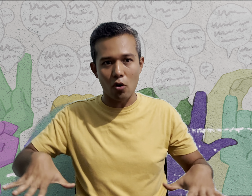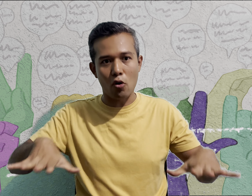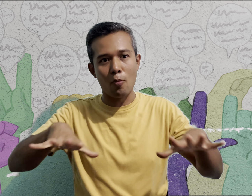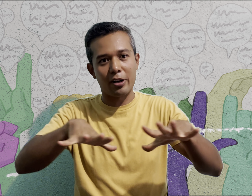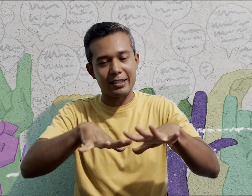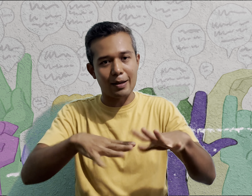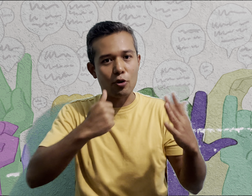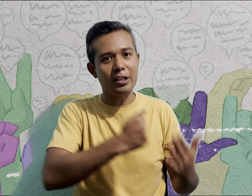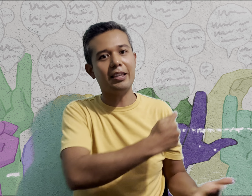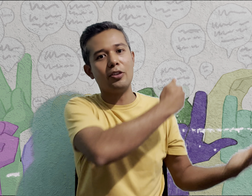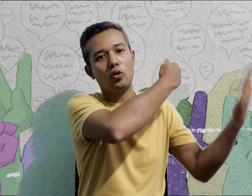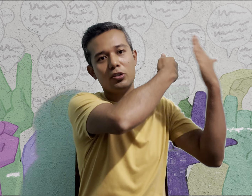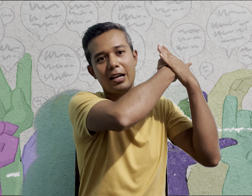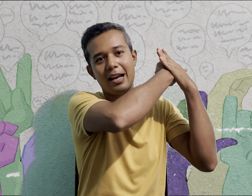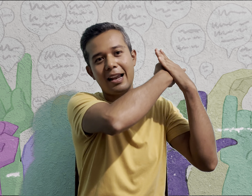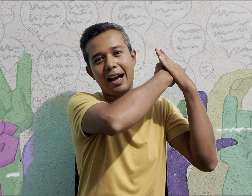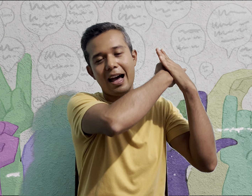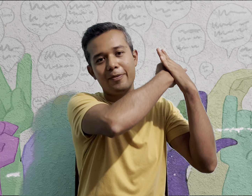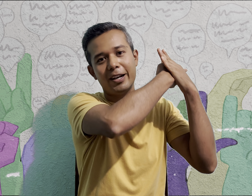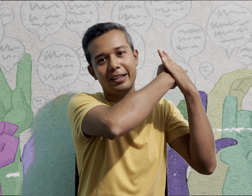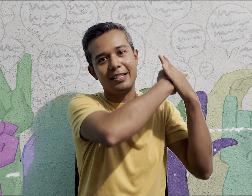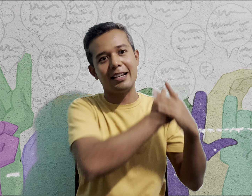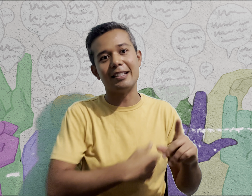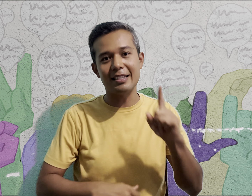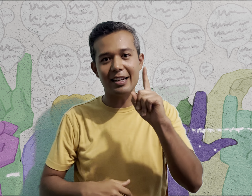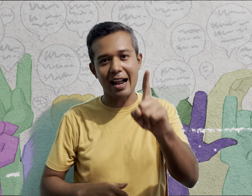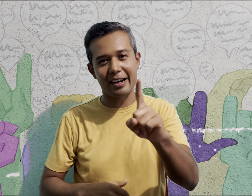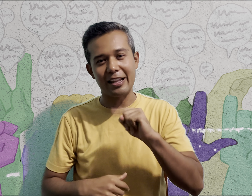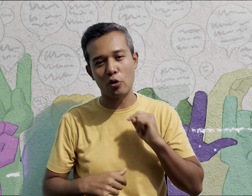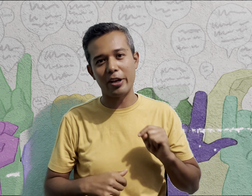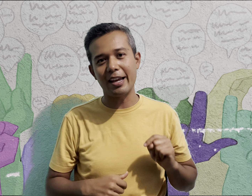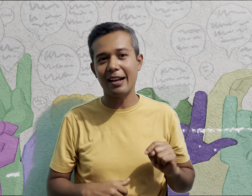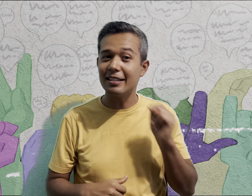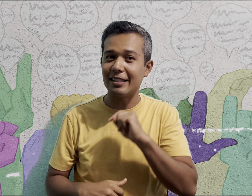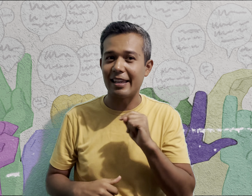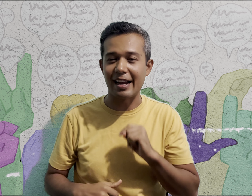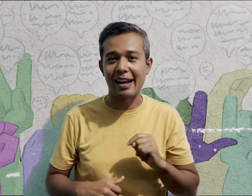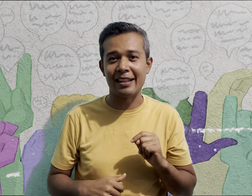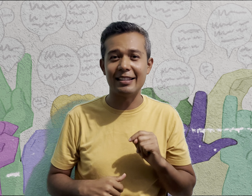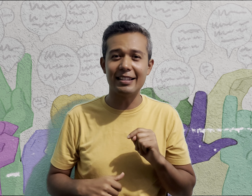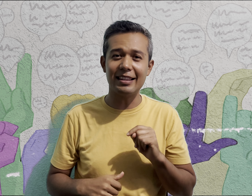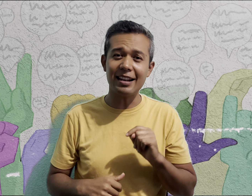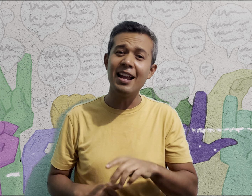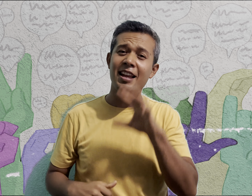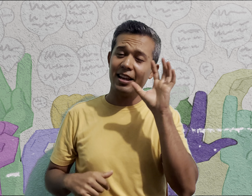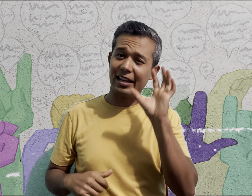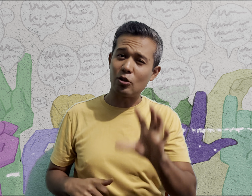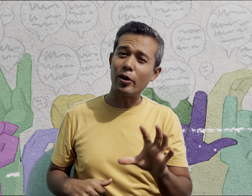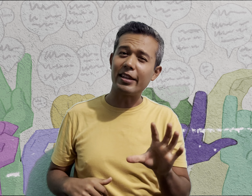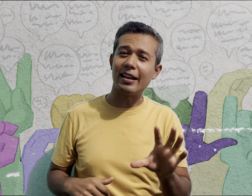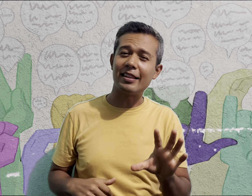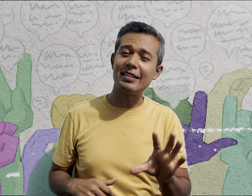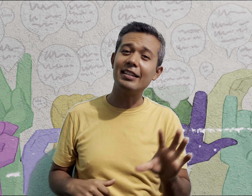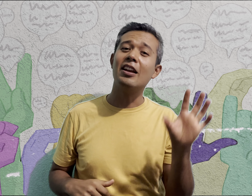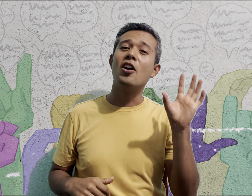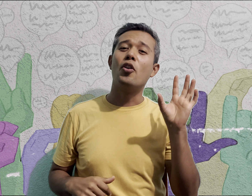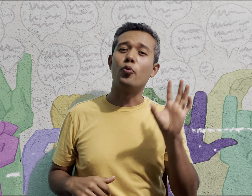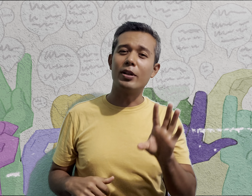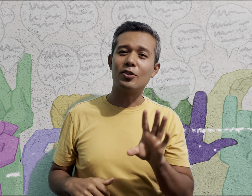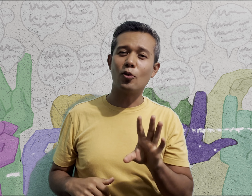como que estemos atentos a la advertencia, es decir, al grito de guerra si se llegara a necesitar, que es lo que quiere decir nuestro